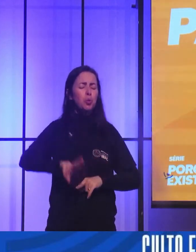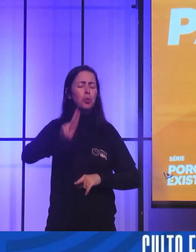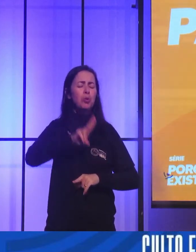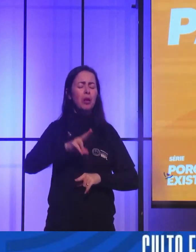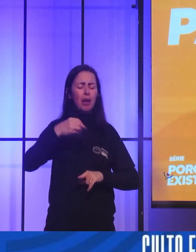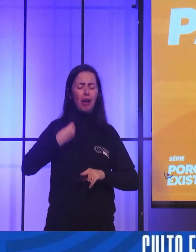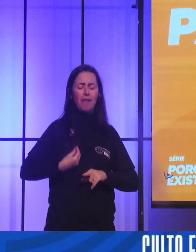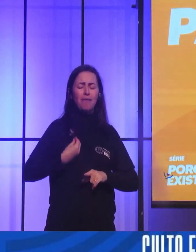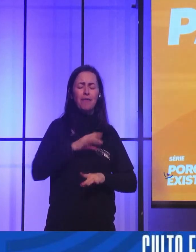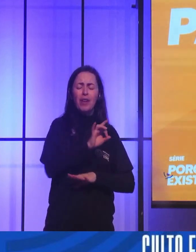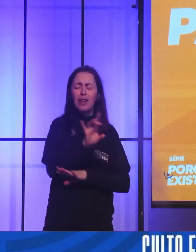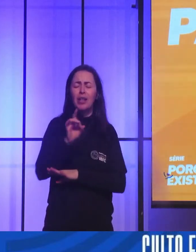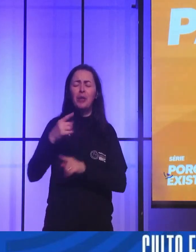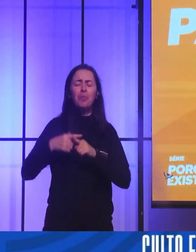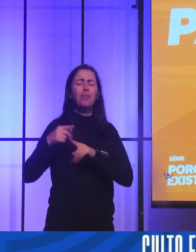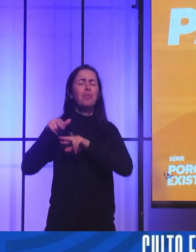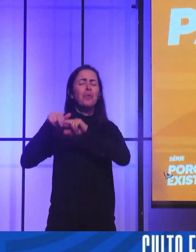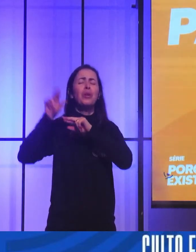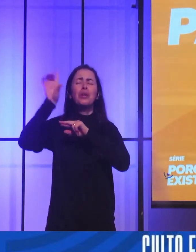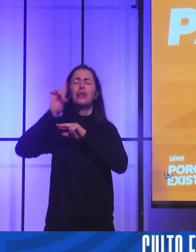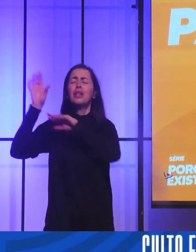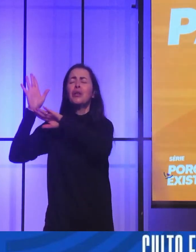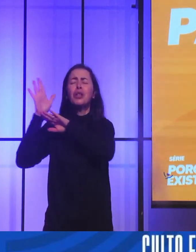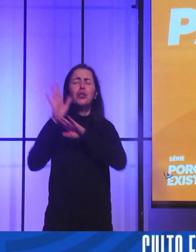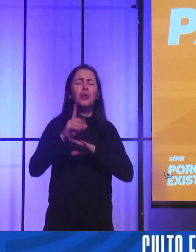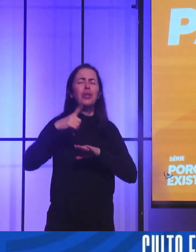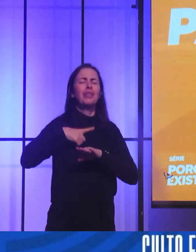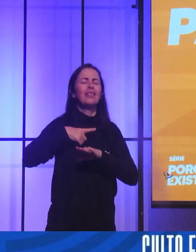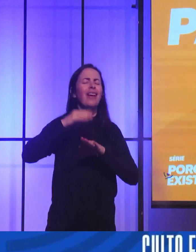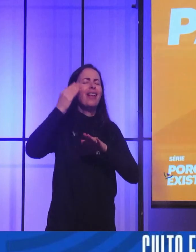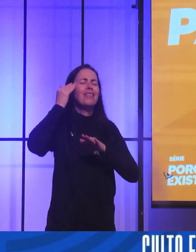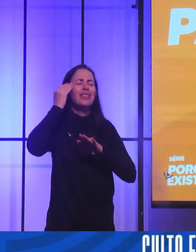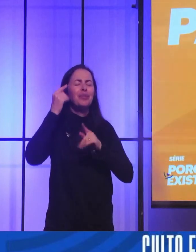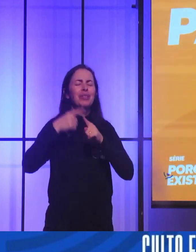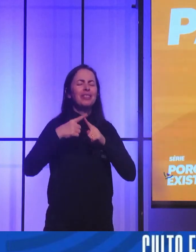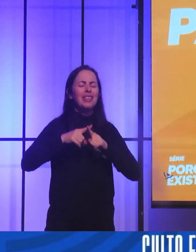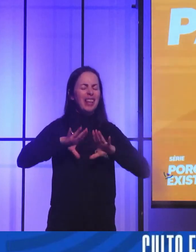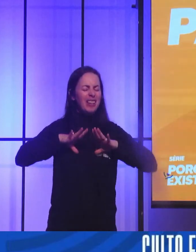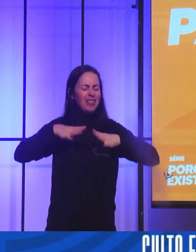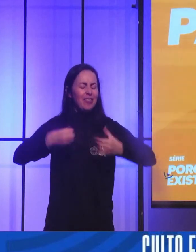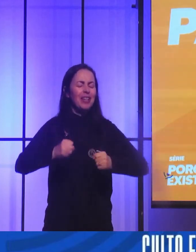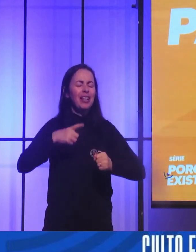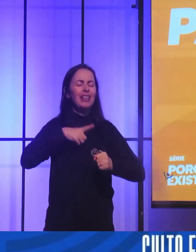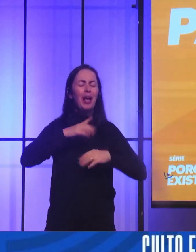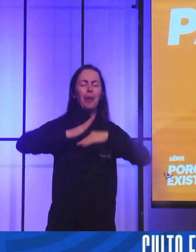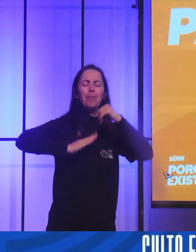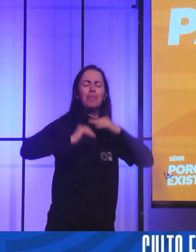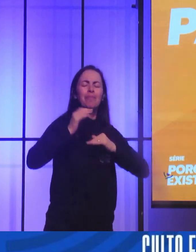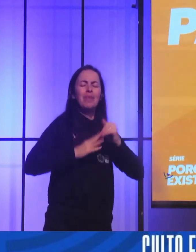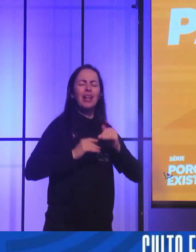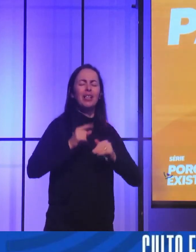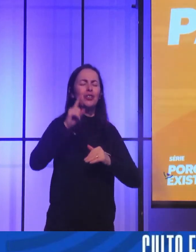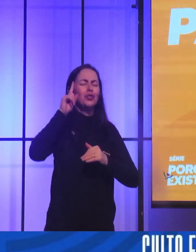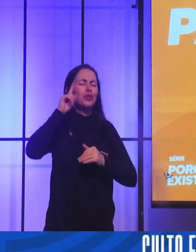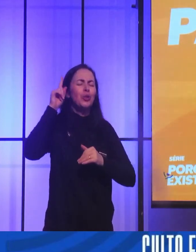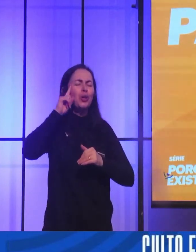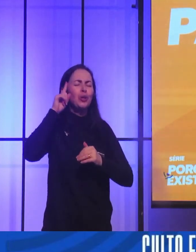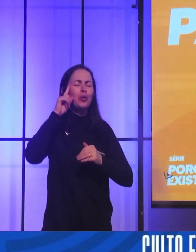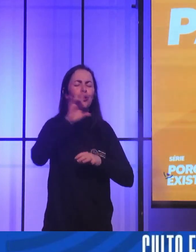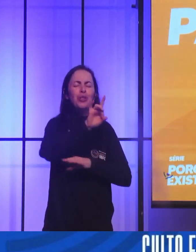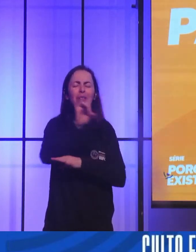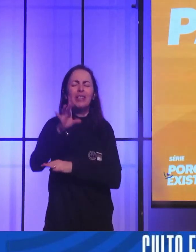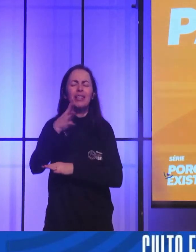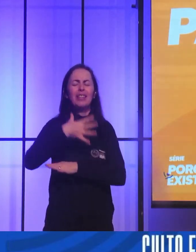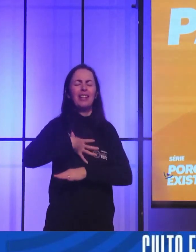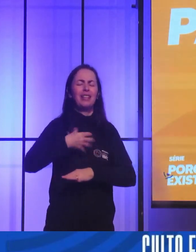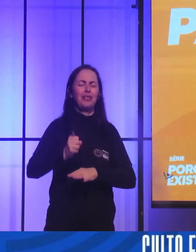então nos ajuda, dá inspiração, dá ousadia, dá coragem a cada um dos Teus filhos e das Tuas filhas. É